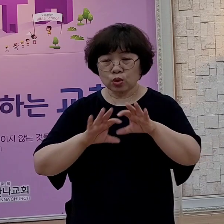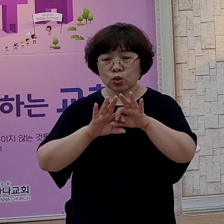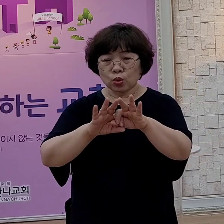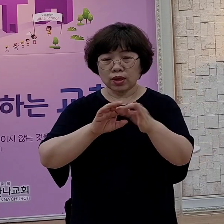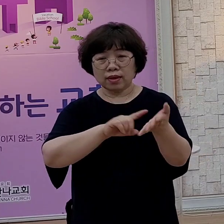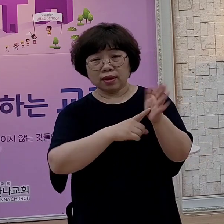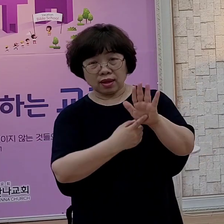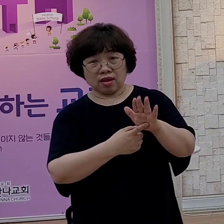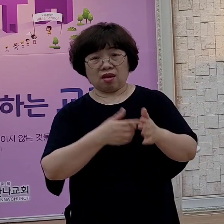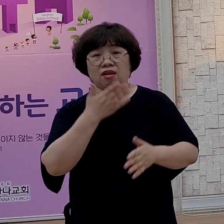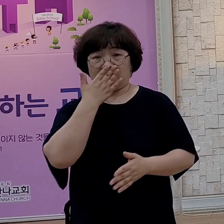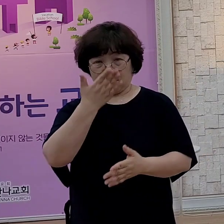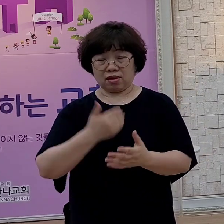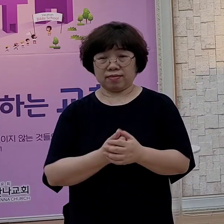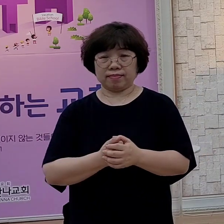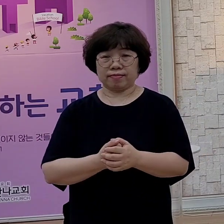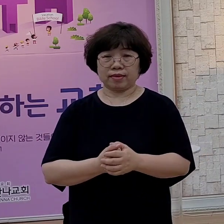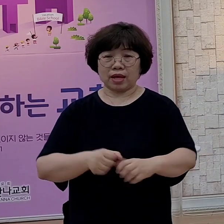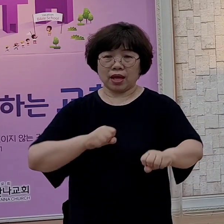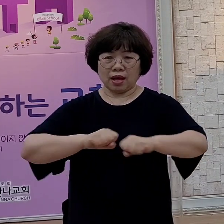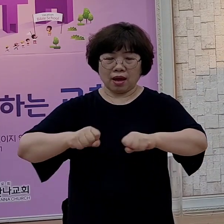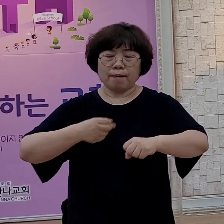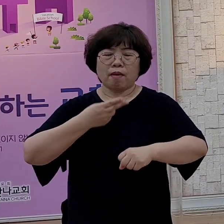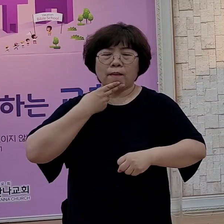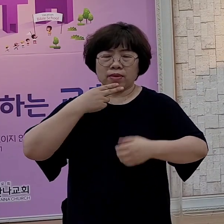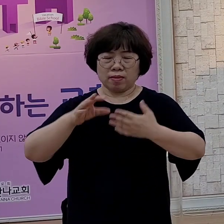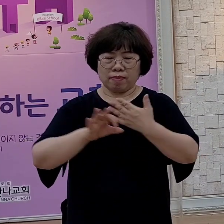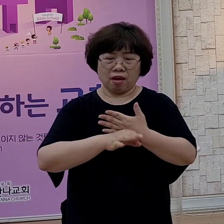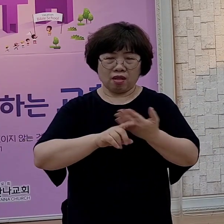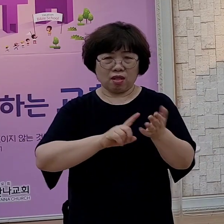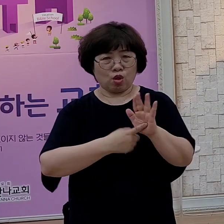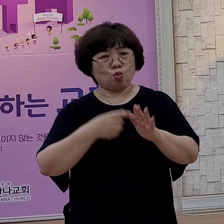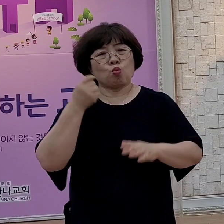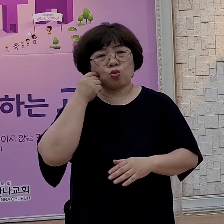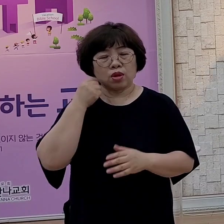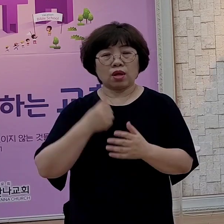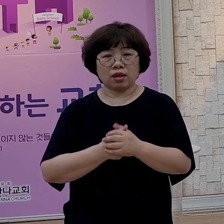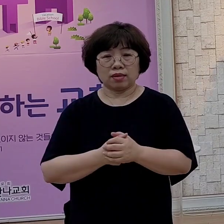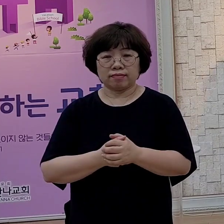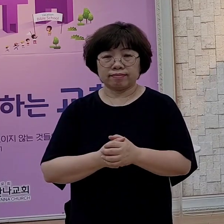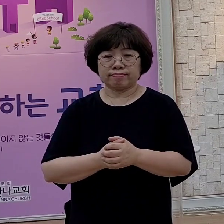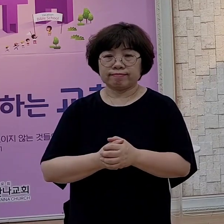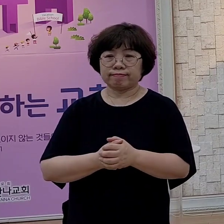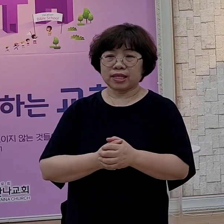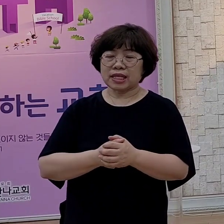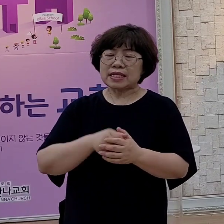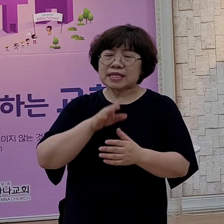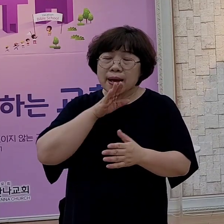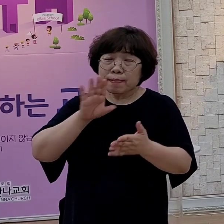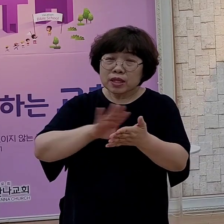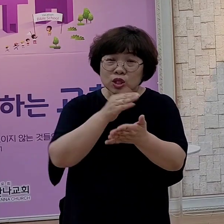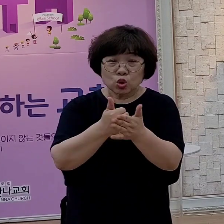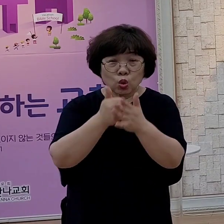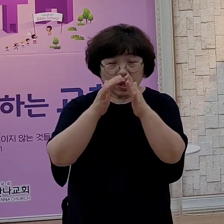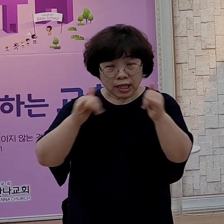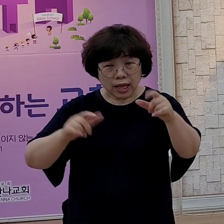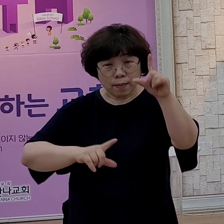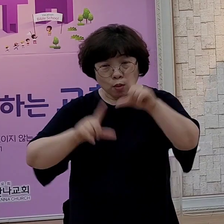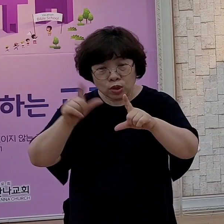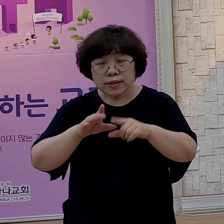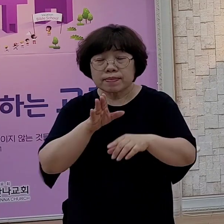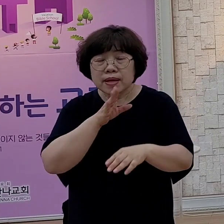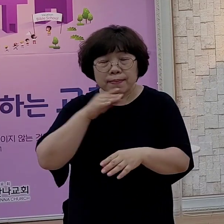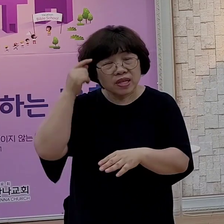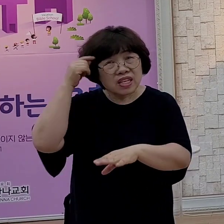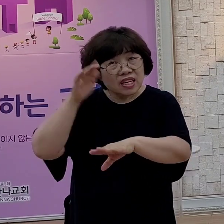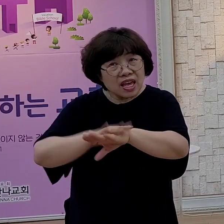온유함으로 나타내야 한다, 행해야 한다 라는 것을 말씀합니다. 이것이 참 그리스도인이고 이것이 참